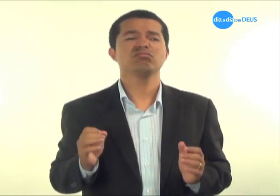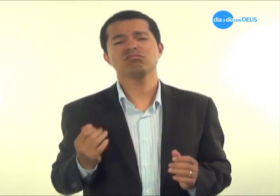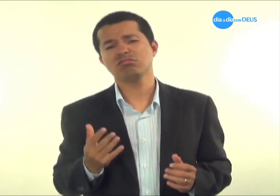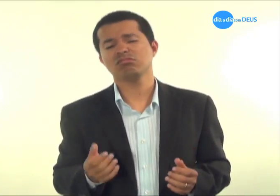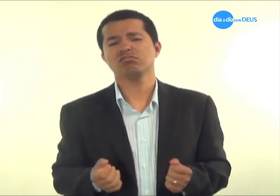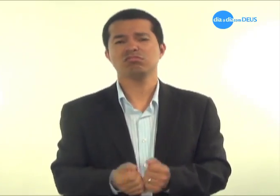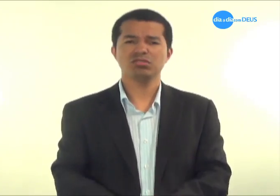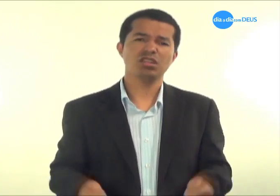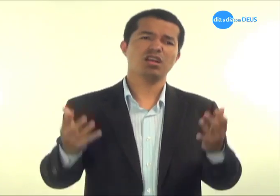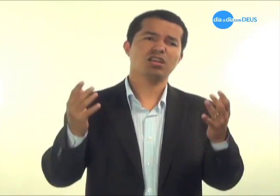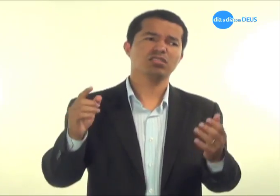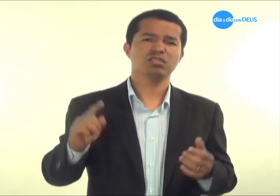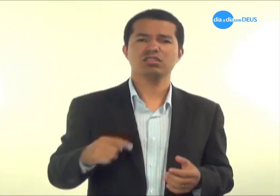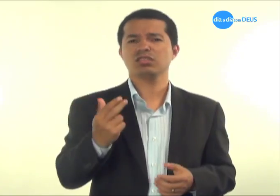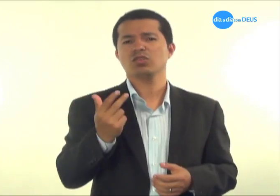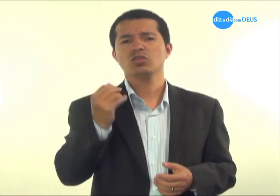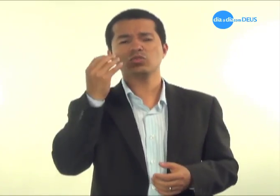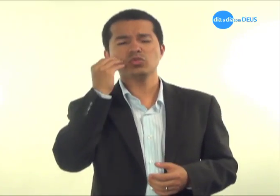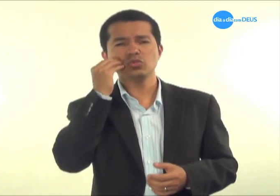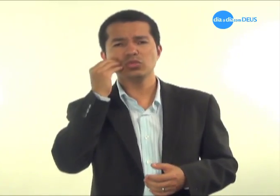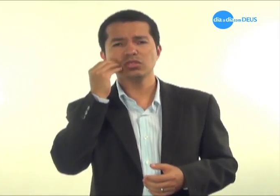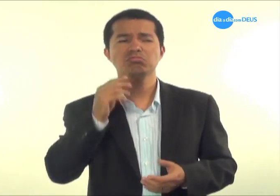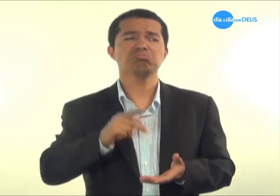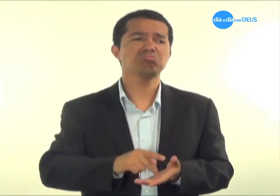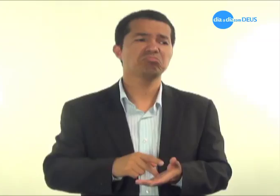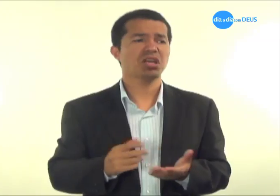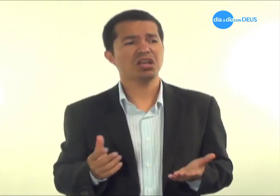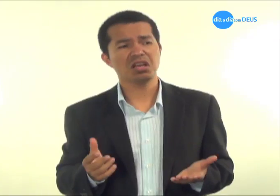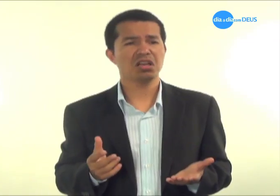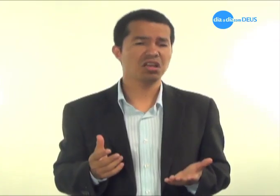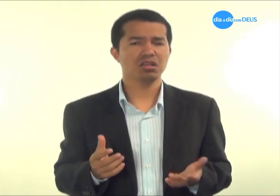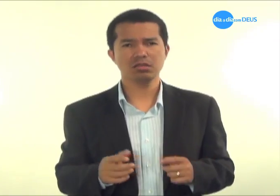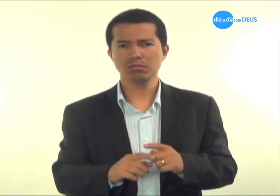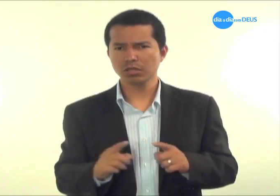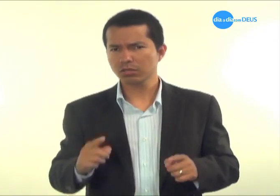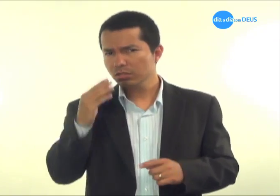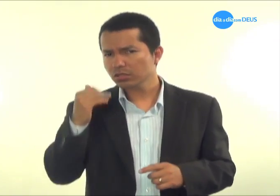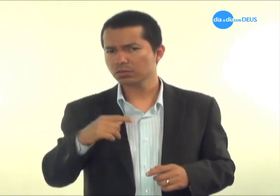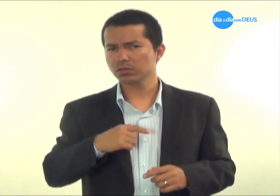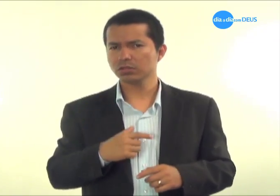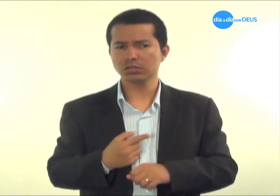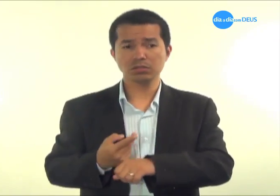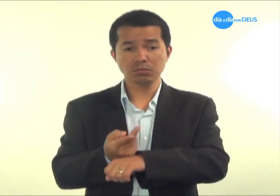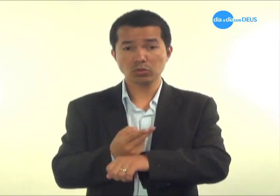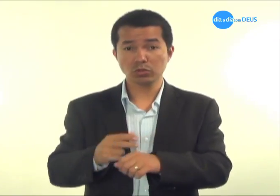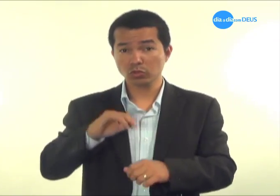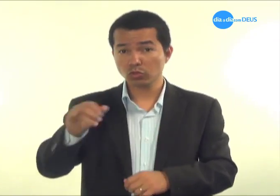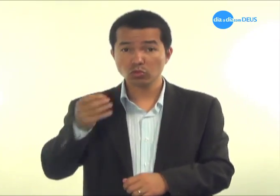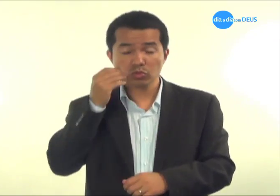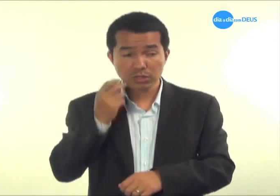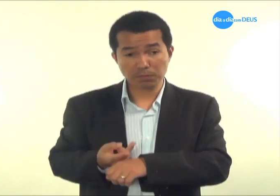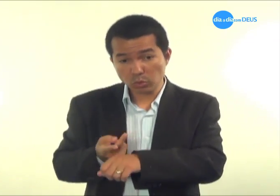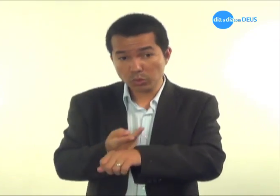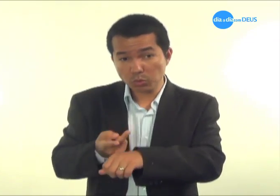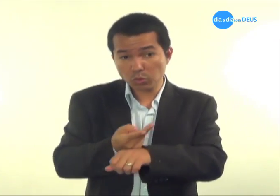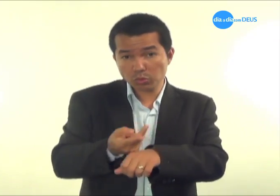Mais um milagre. Foi assim que aconteceu com Judas. E sabe, os valores foram mudando, ele não estava mais buscando isso.